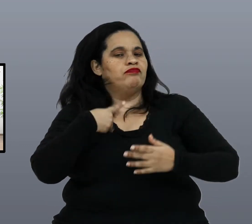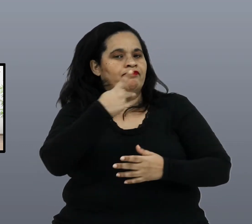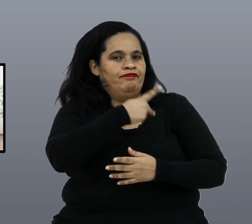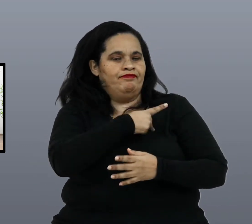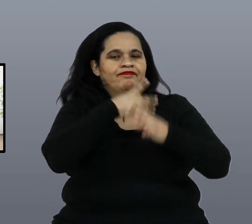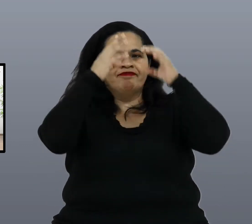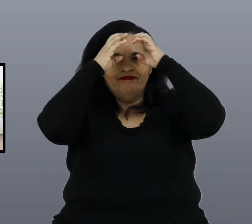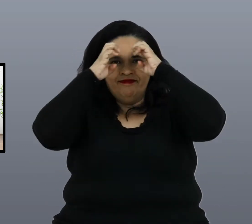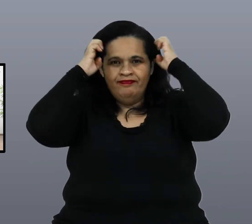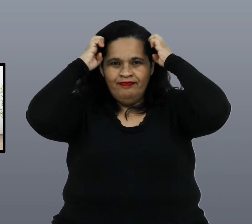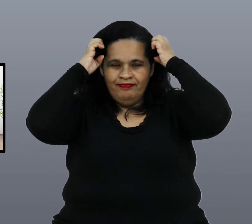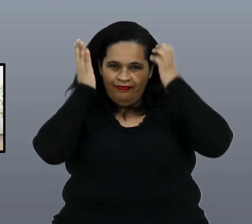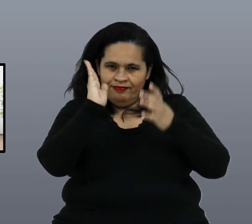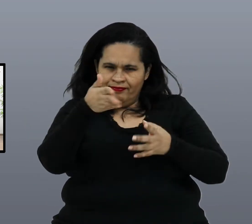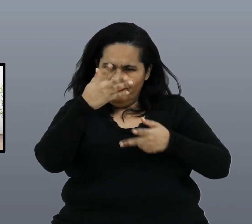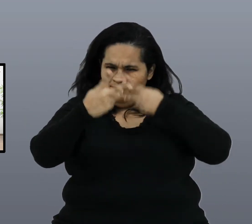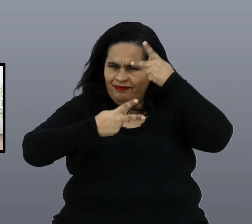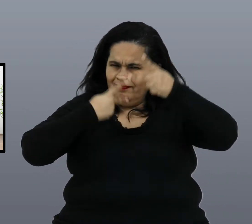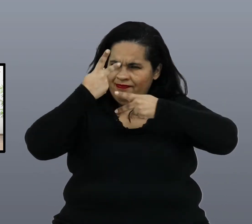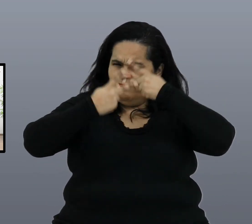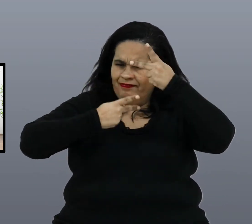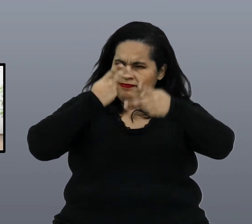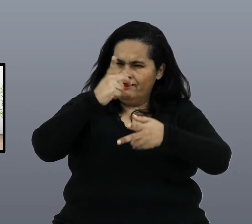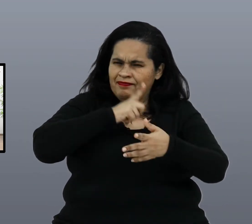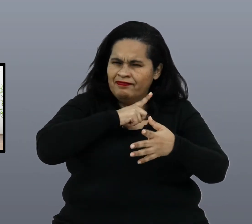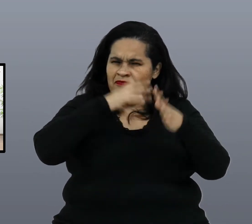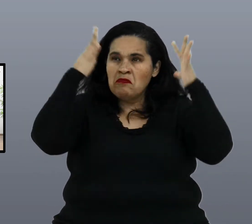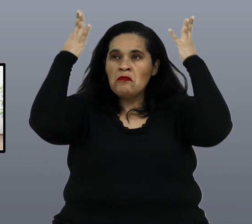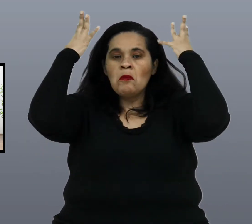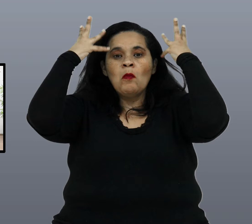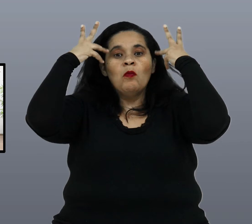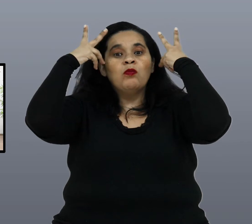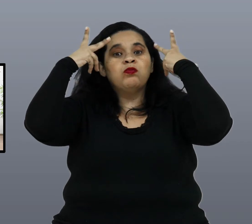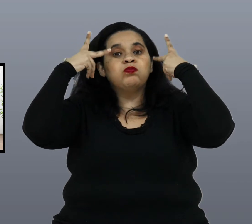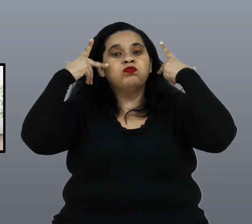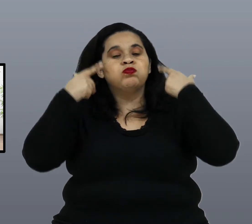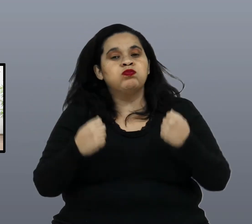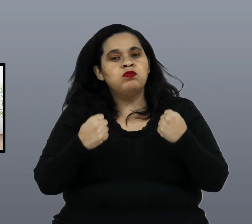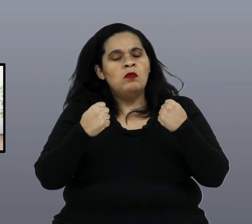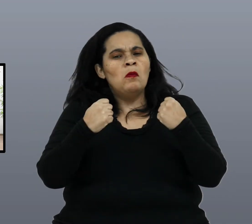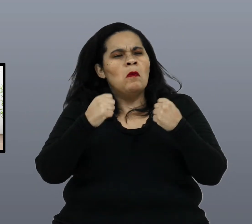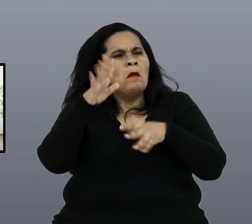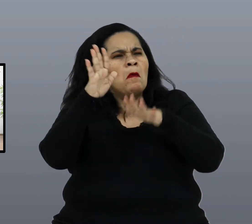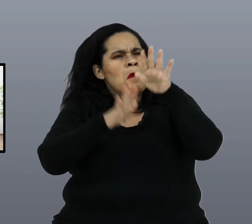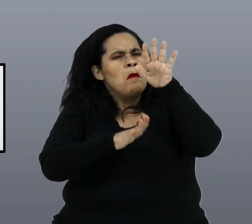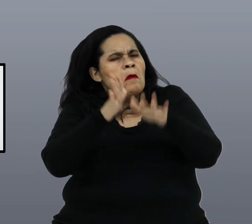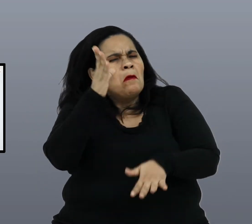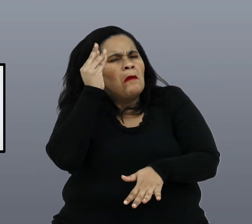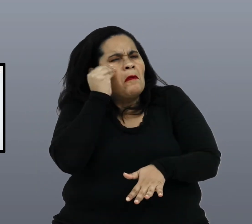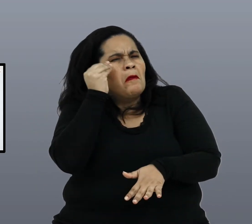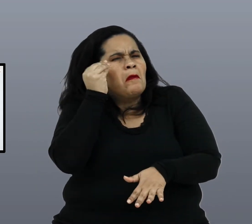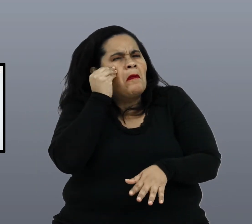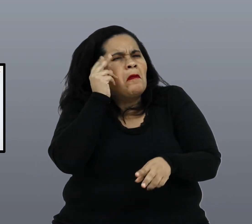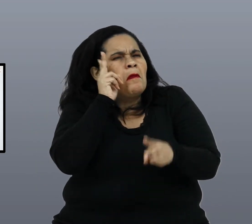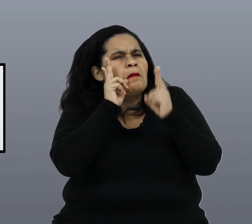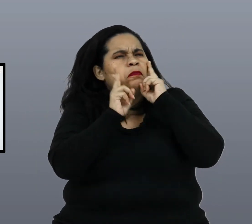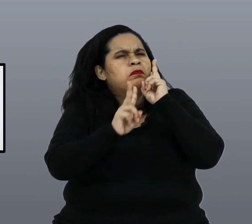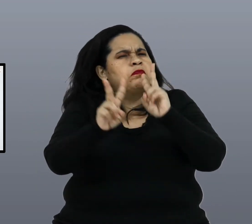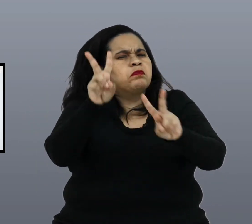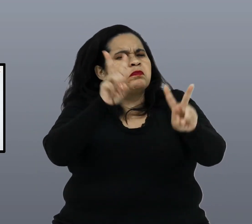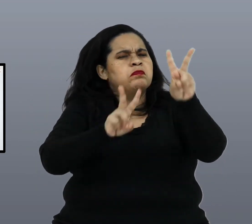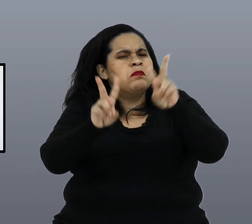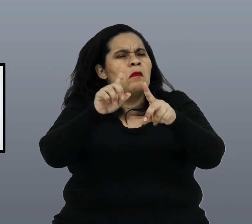você disse, são alguns animais que a gente tenta imaginar, né? Porque o próprio texto vai dizer